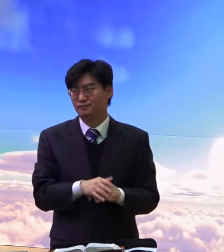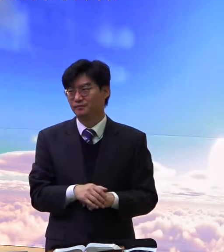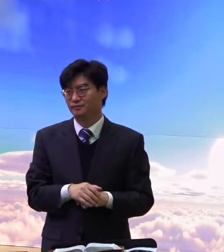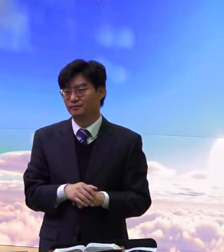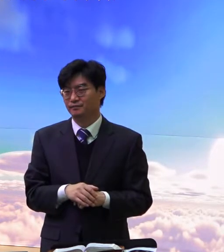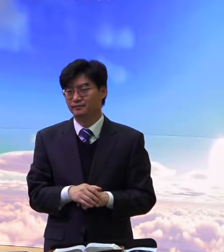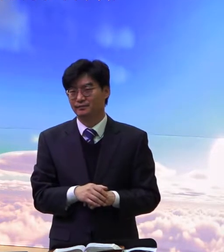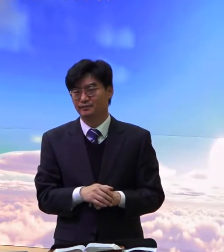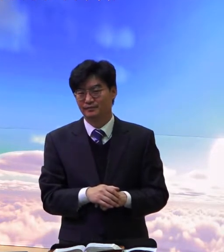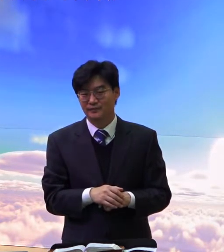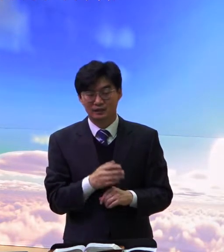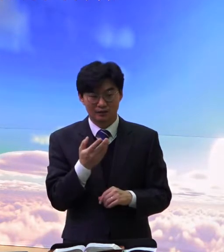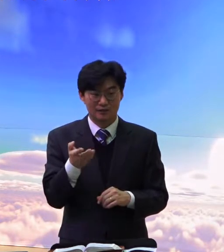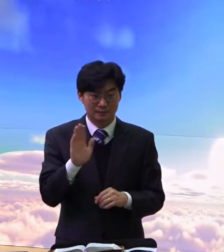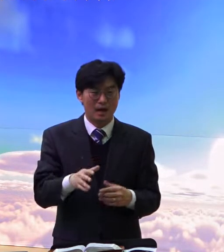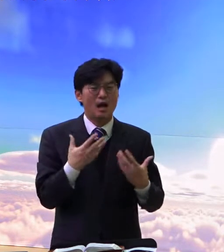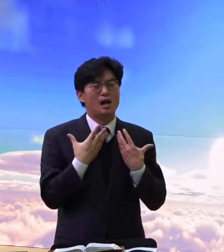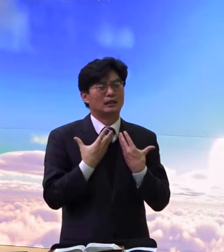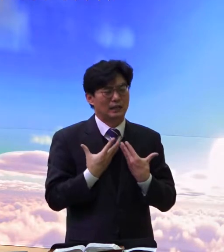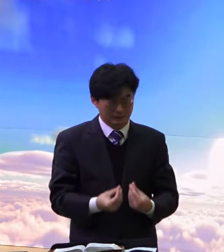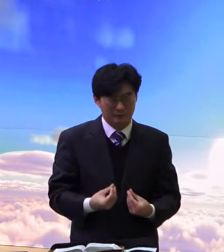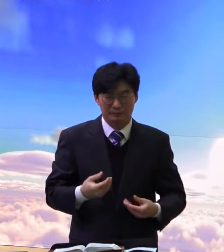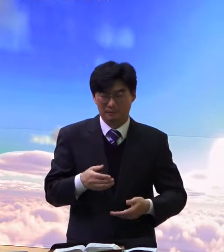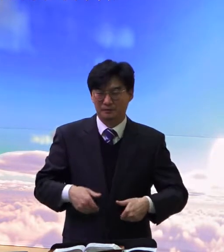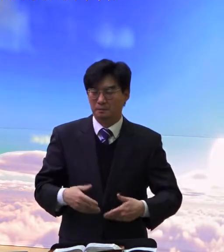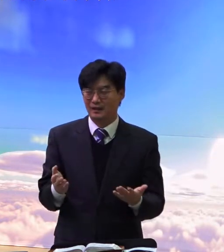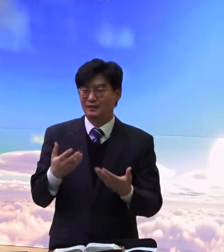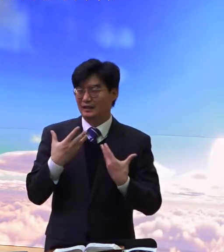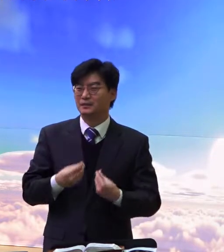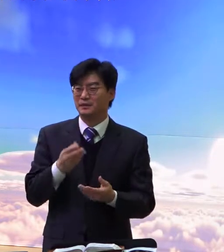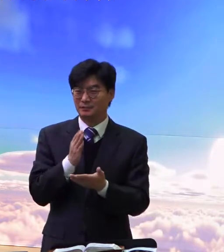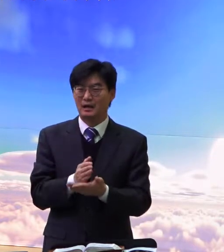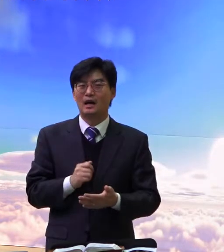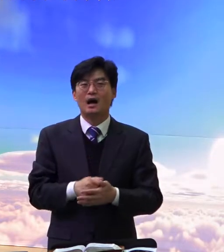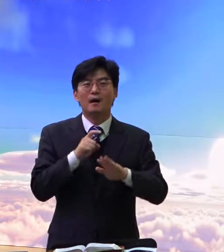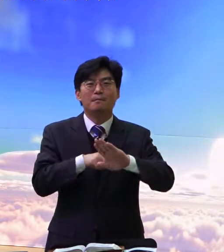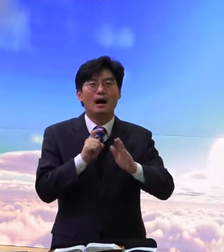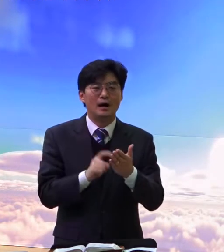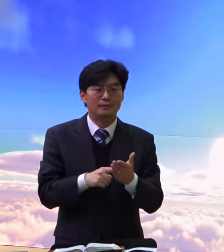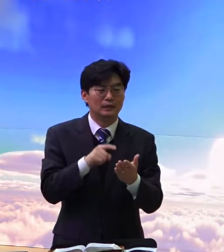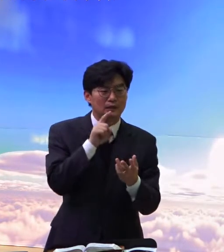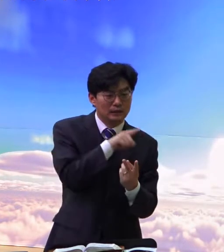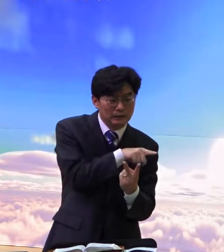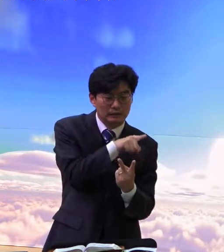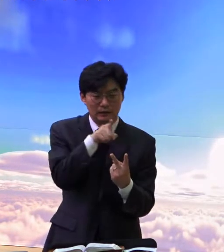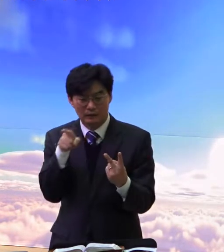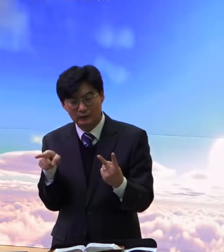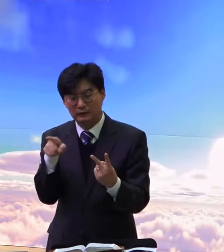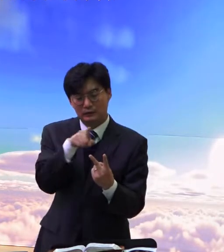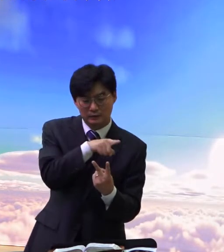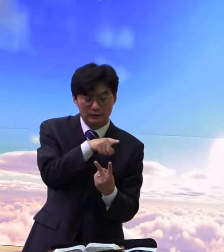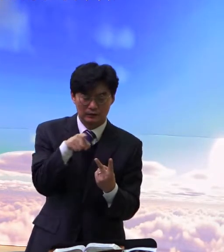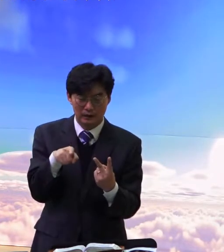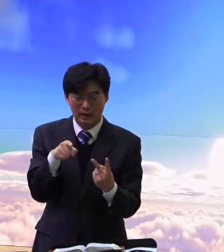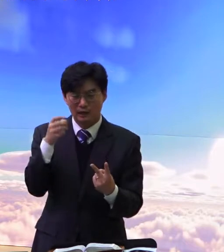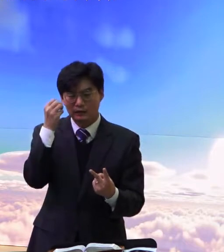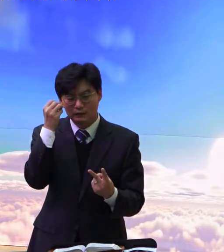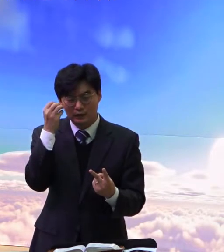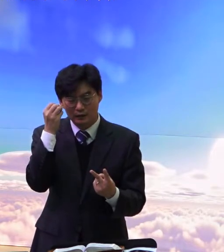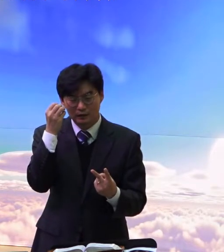그런데 여러분, 그렇다고 낙심할 필요는 없습니다. 어쩌면 그렇게 느껴지는 것이 이상한 것이 아닙니다.